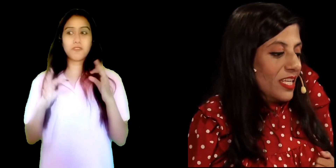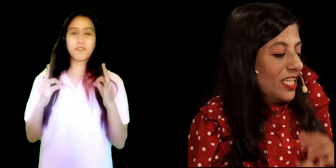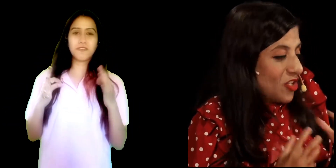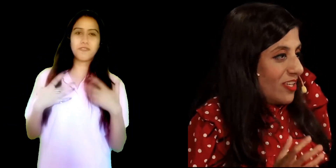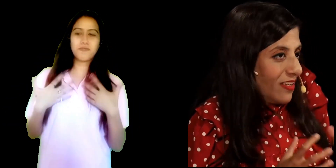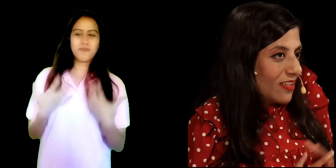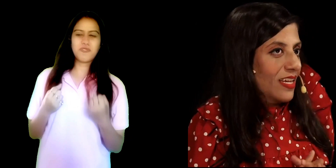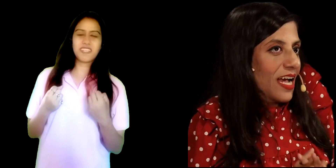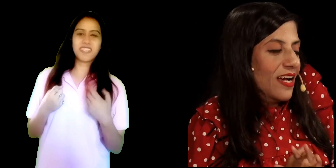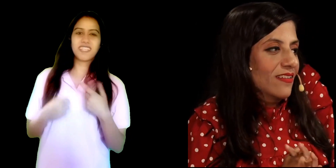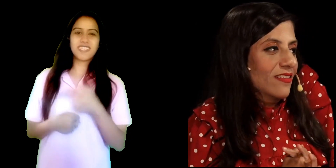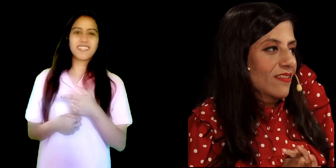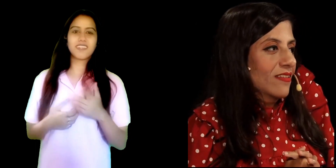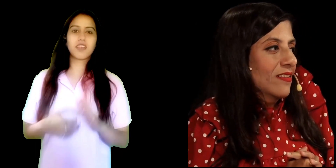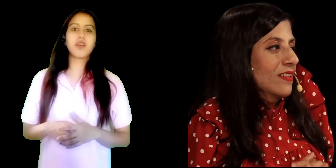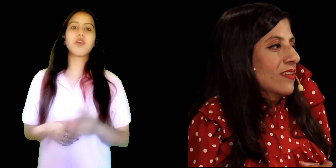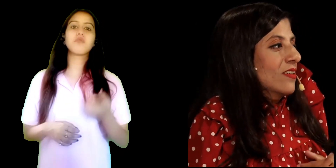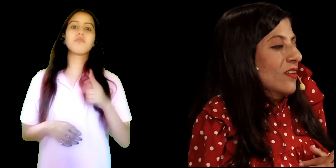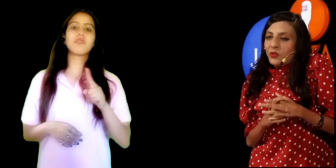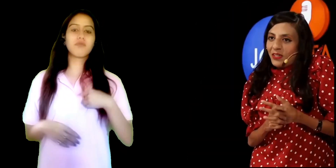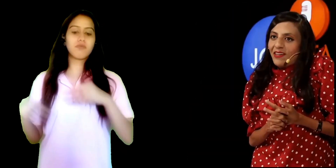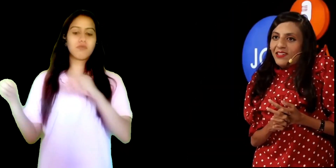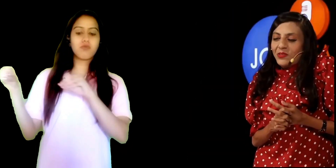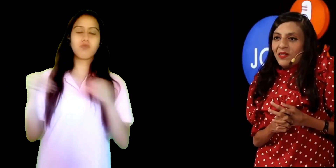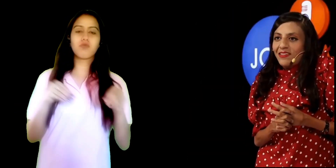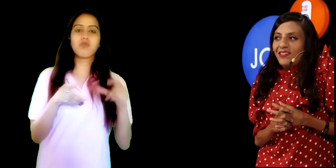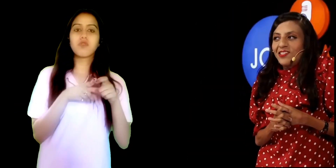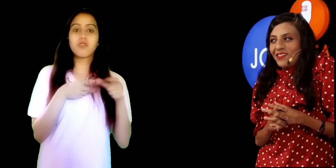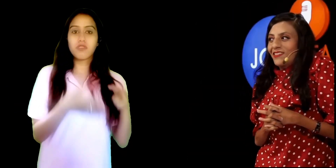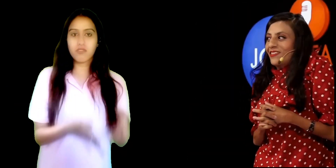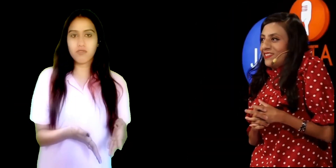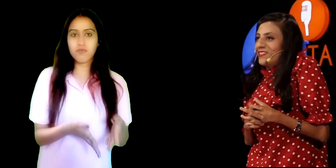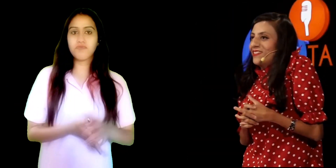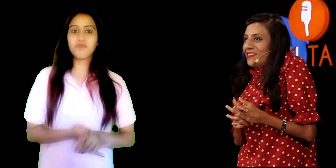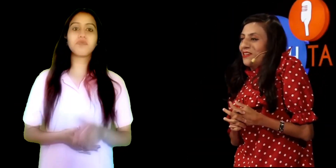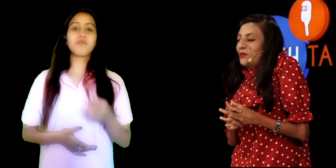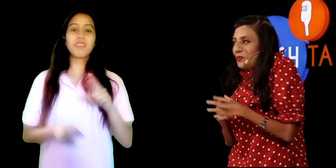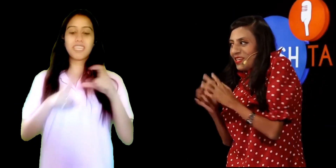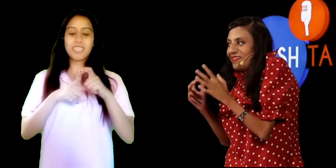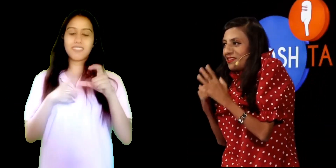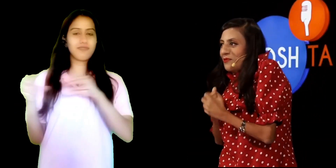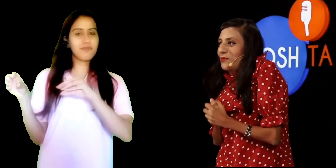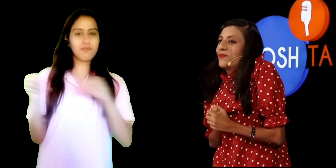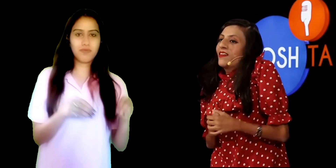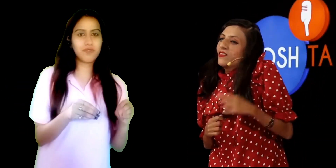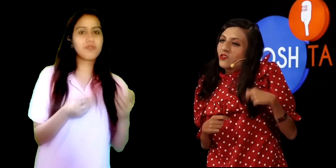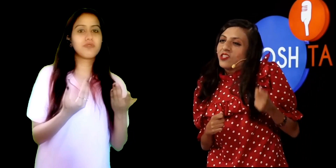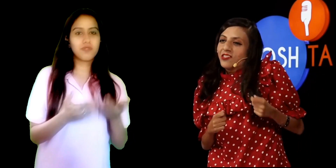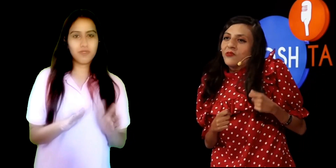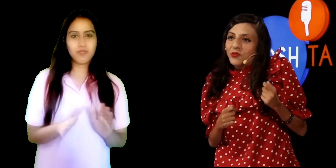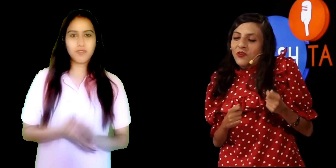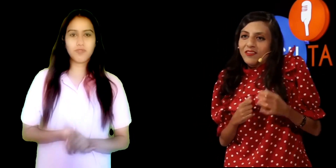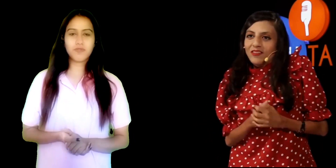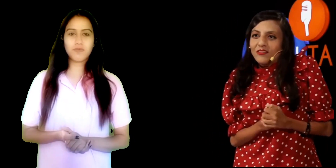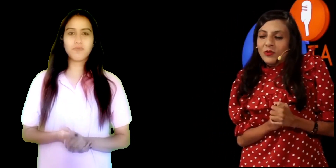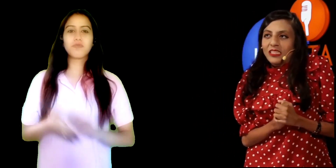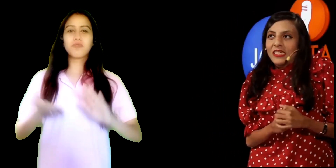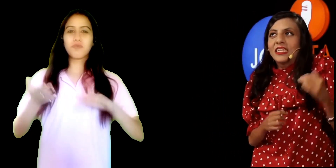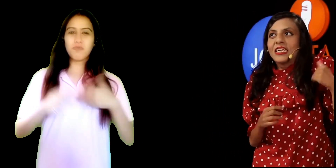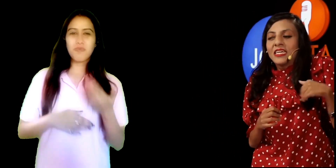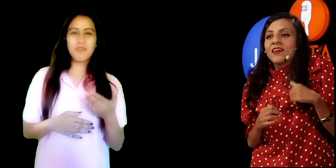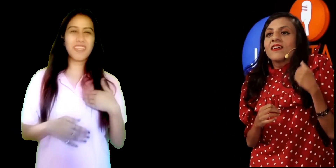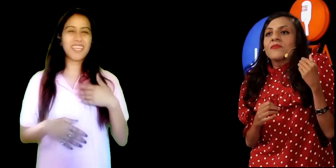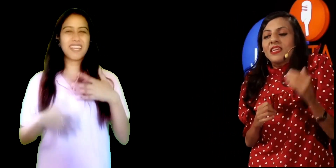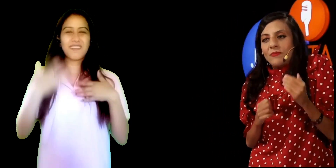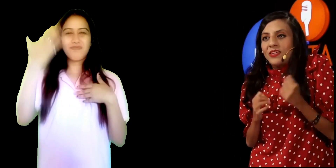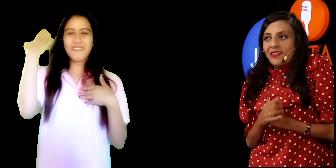डिड, मैंने इंजीनियरिंग करी, एंड उसमें रियलाइज़ हुआ कि शायद इंजीनियरिंग के लिए तो तुम ठीक नहीं हो। तो सोचा कि चलो कुछ और वो करते